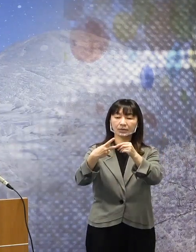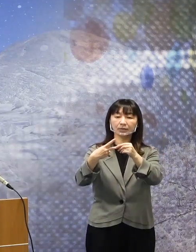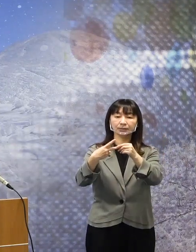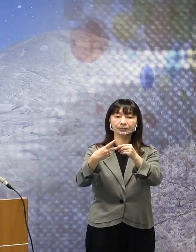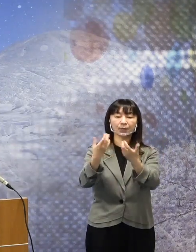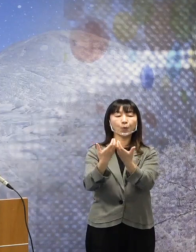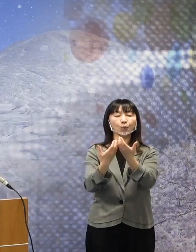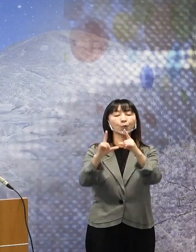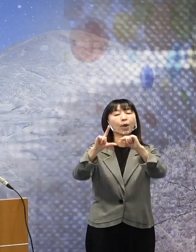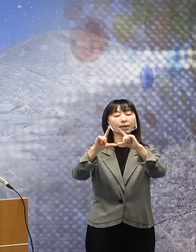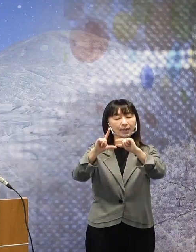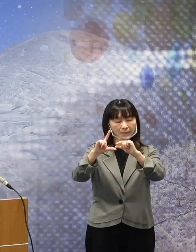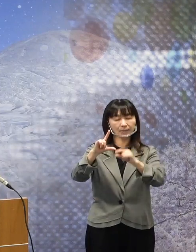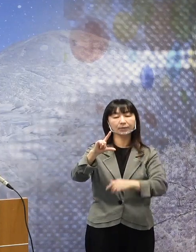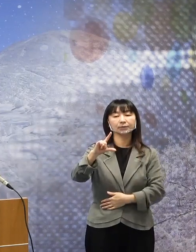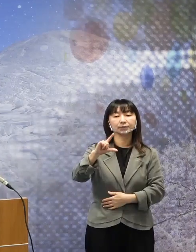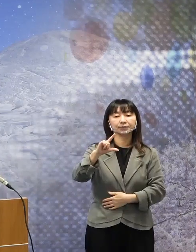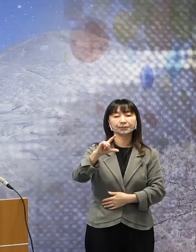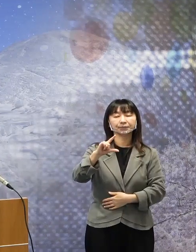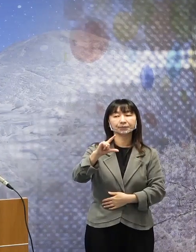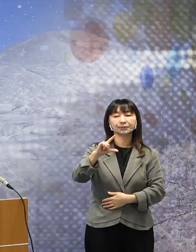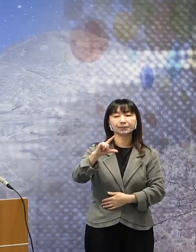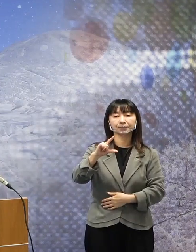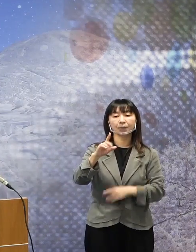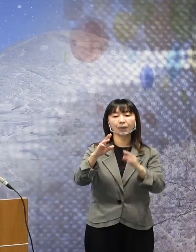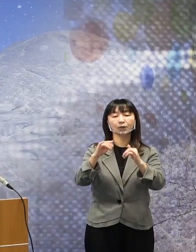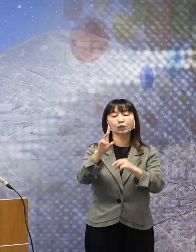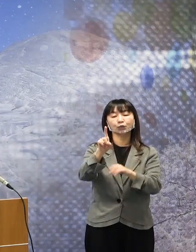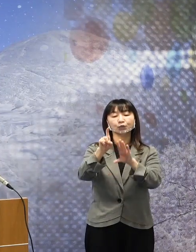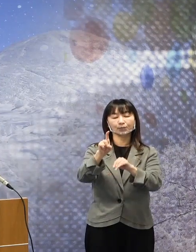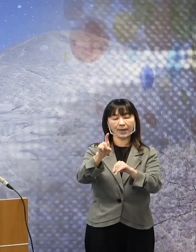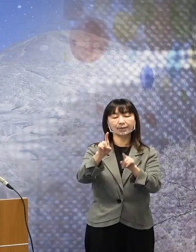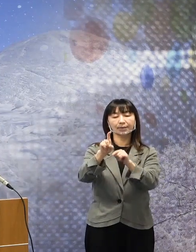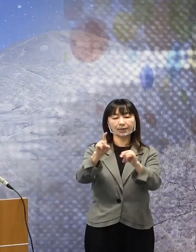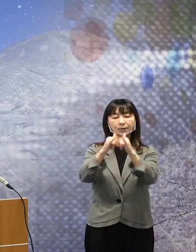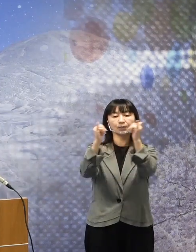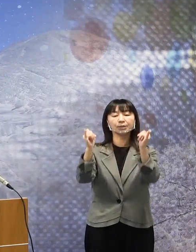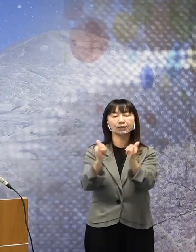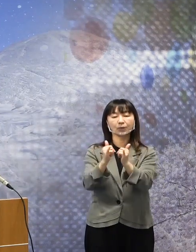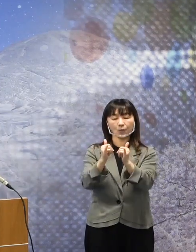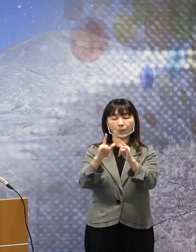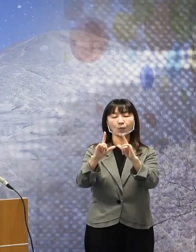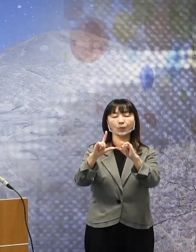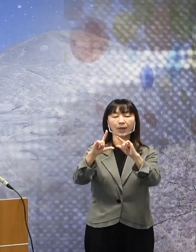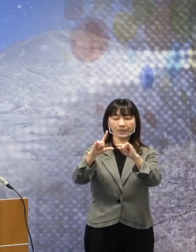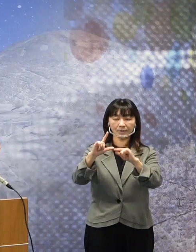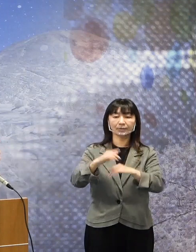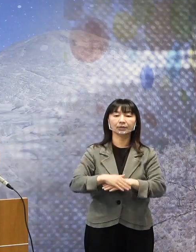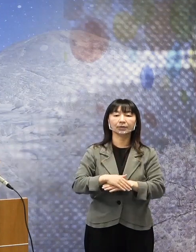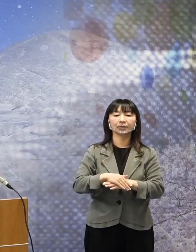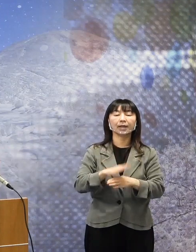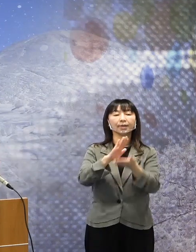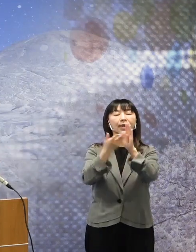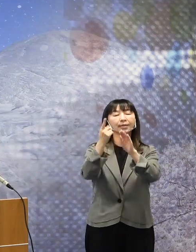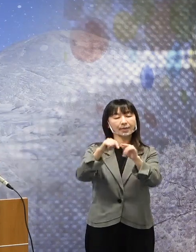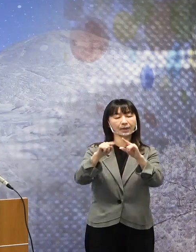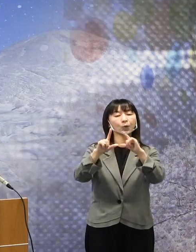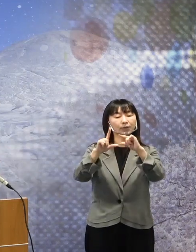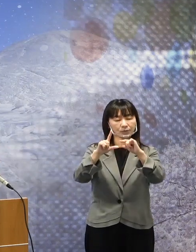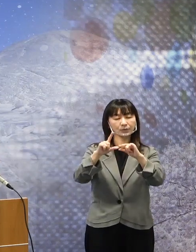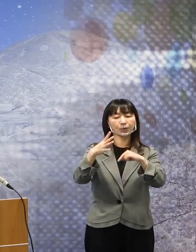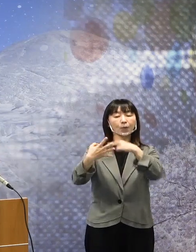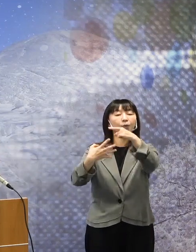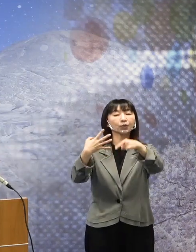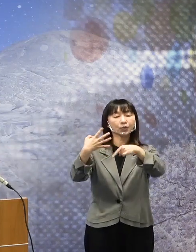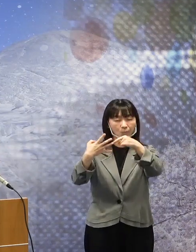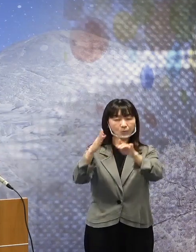階層別の割合、そして、10万人当たりの陽性者数、そして、県内の率、 こうしたあたりを